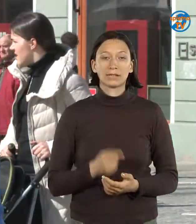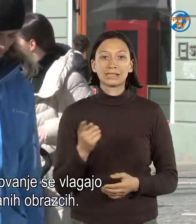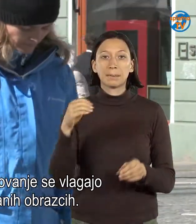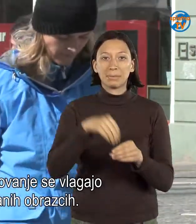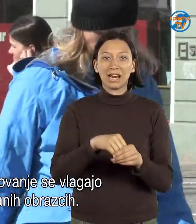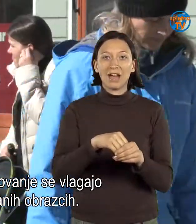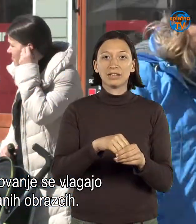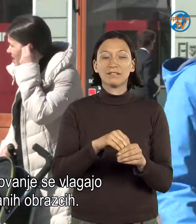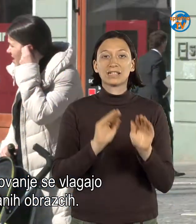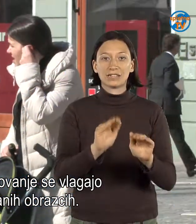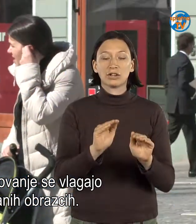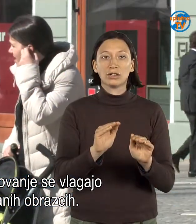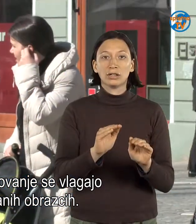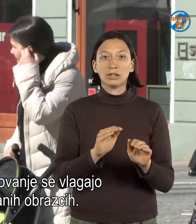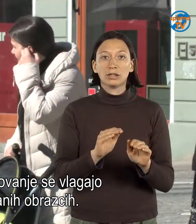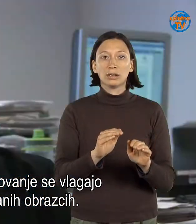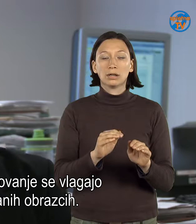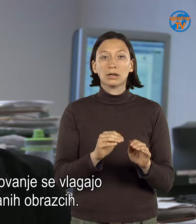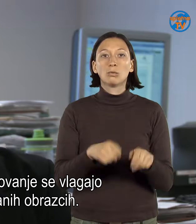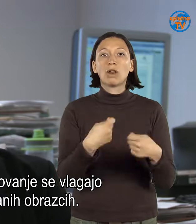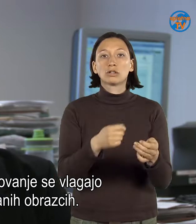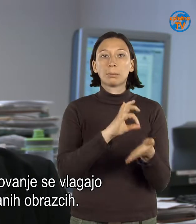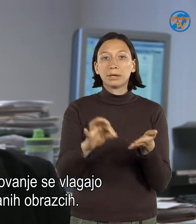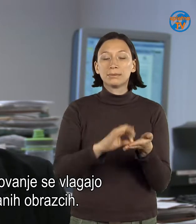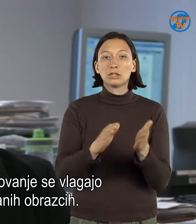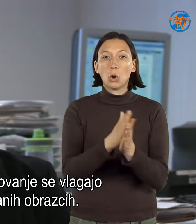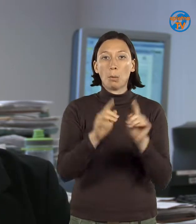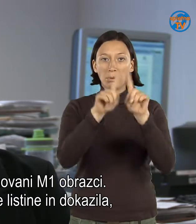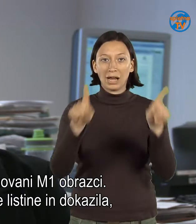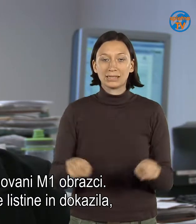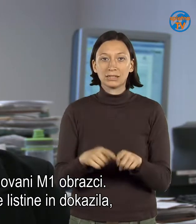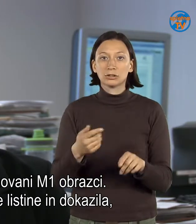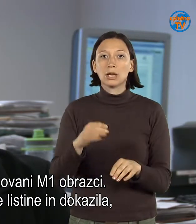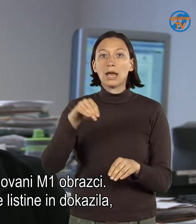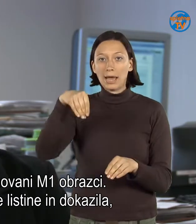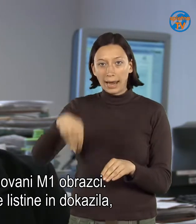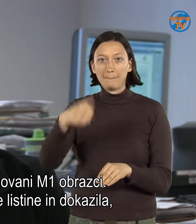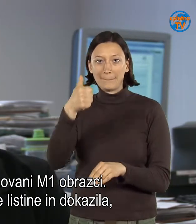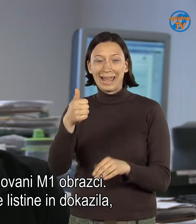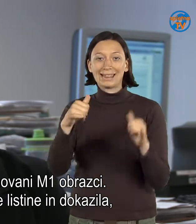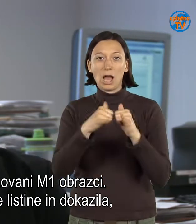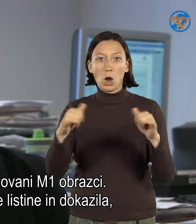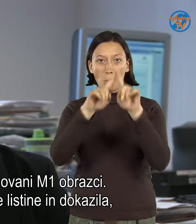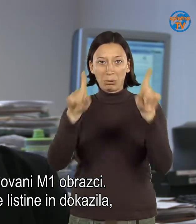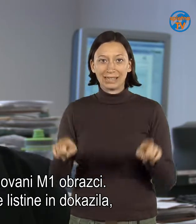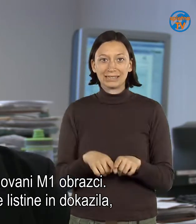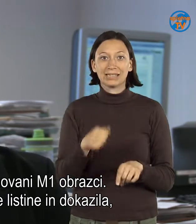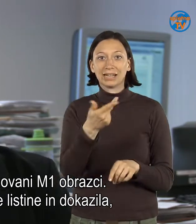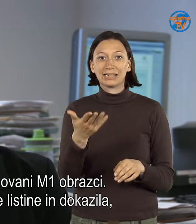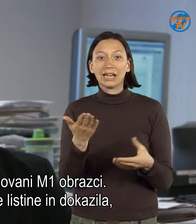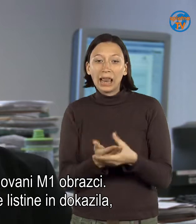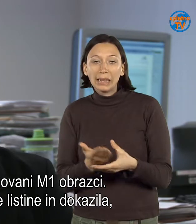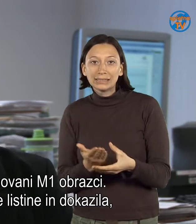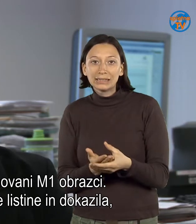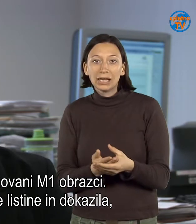Da se prijave v zavarovanje vlagajo na predpisanih obrazcih. To so tako imenovani M1 obrazci. Katere